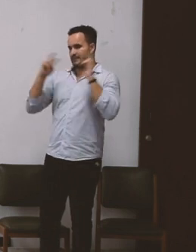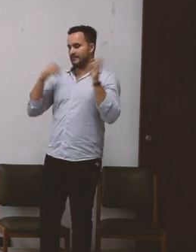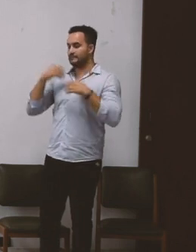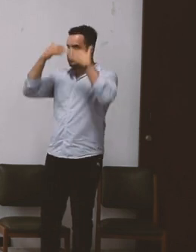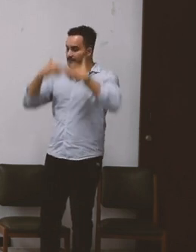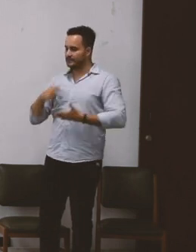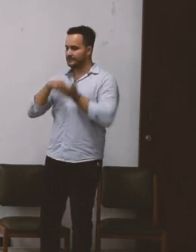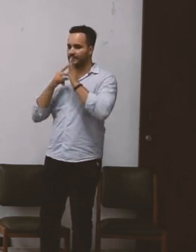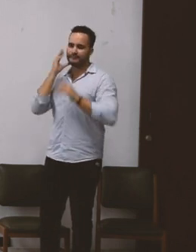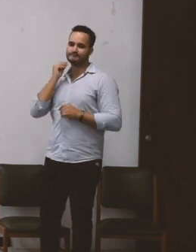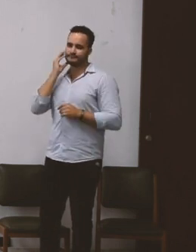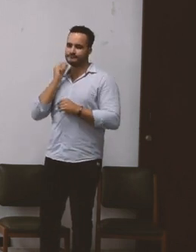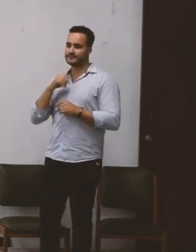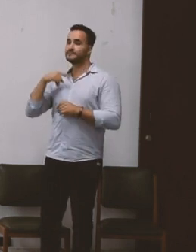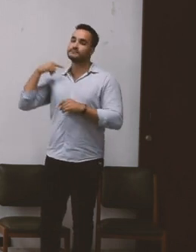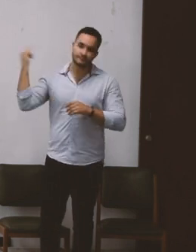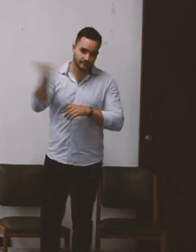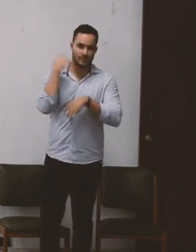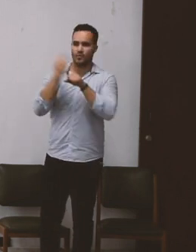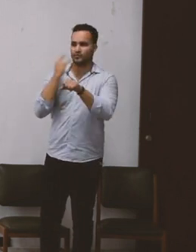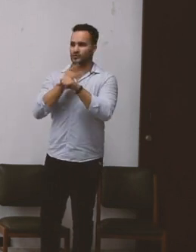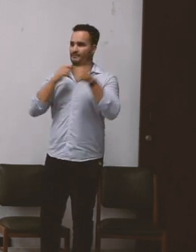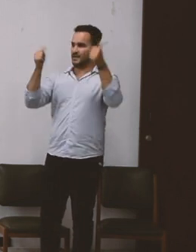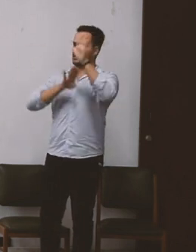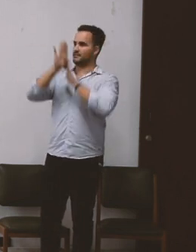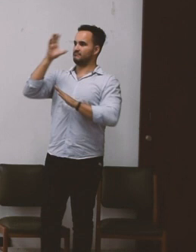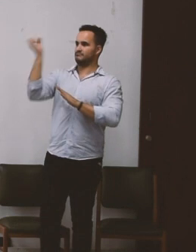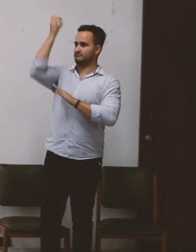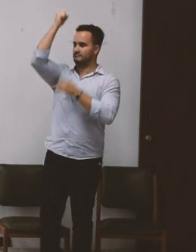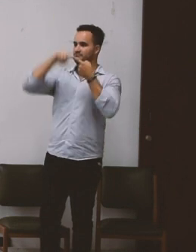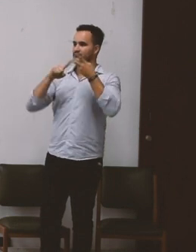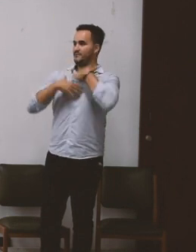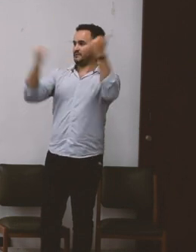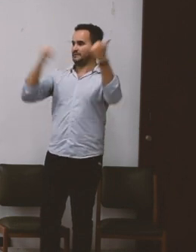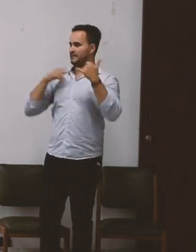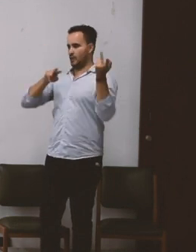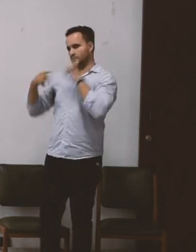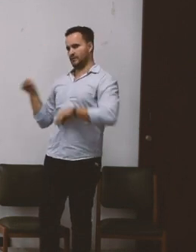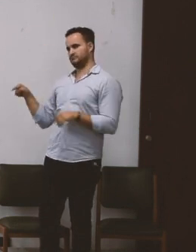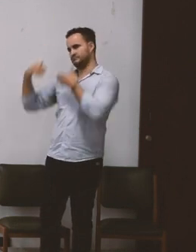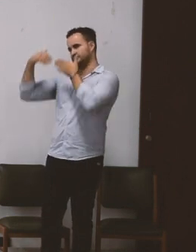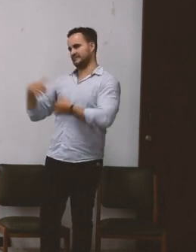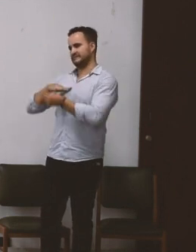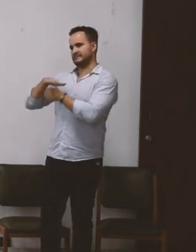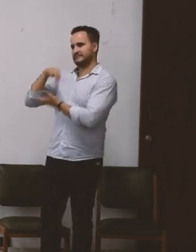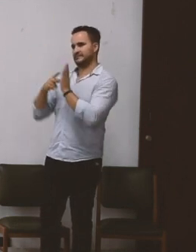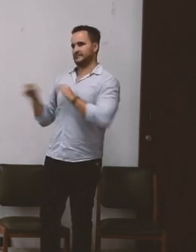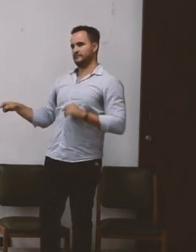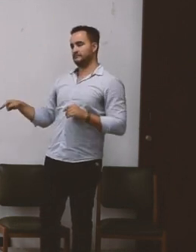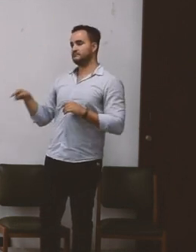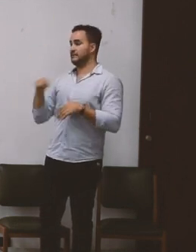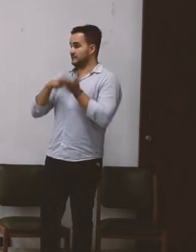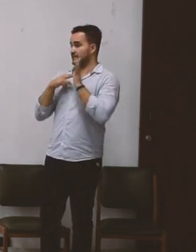que desestabiliza lo que se entiende comúnmente por éxito y felicidad, y aún así comprender cómo se despliegan una serie de